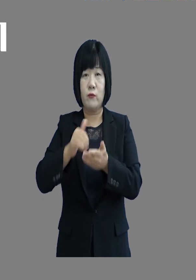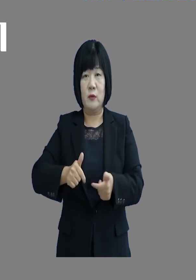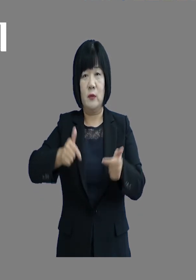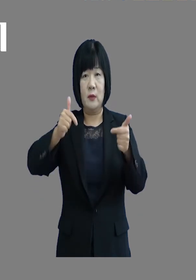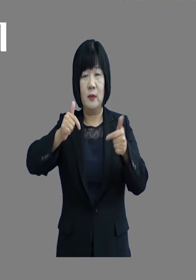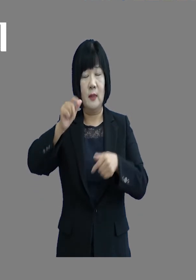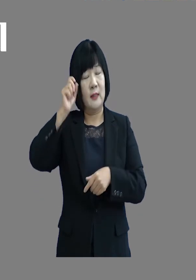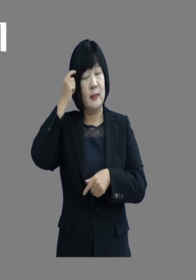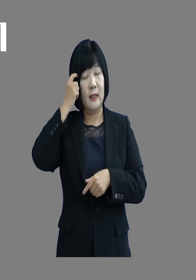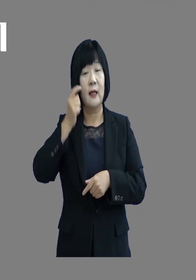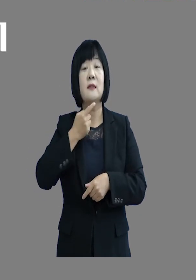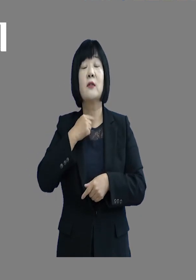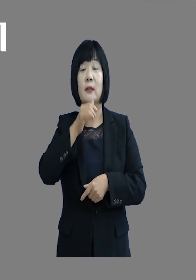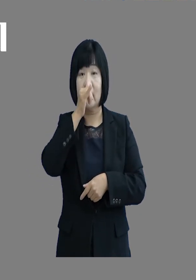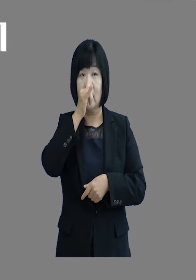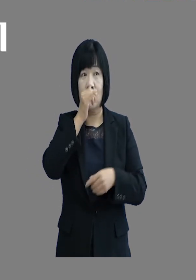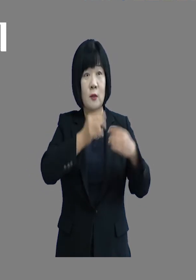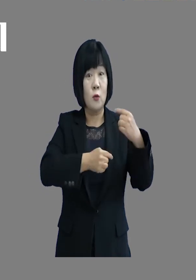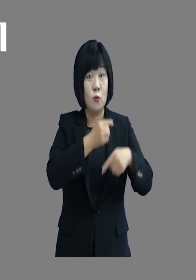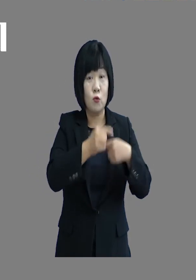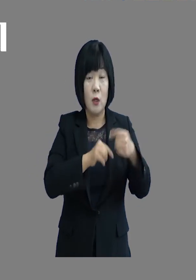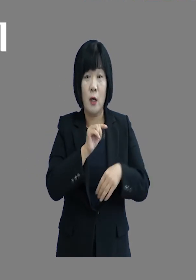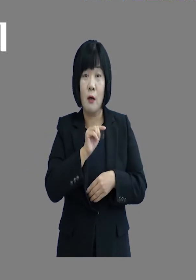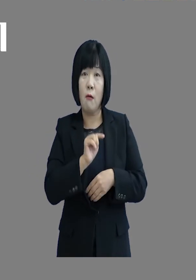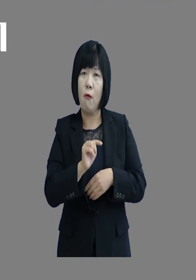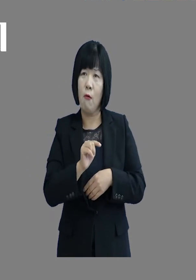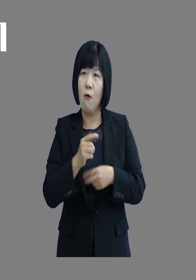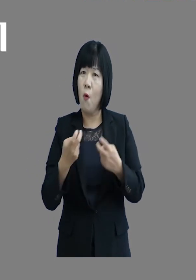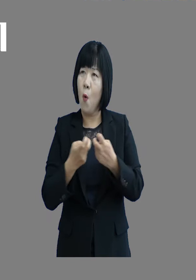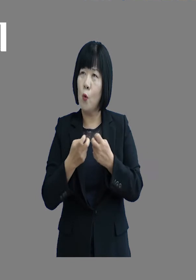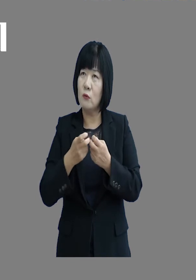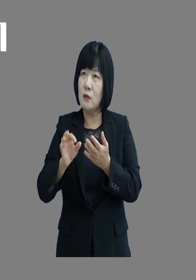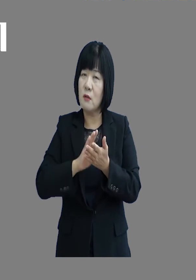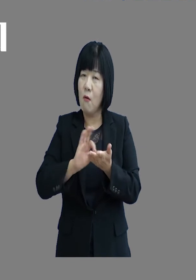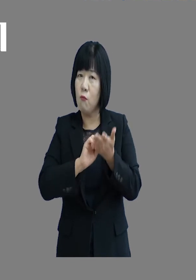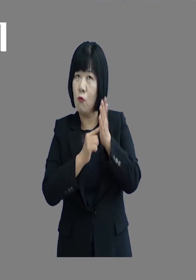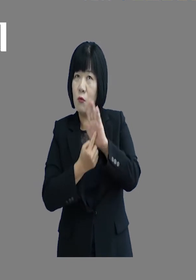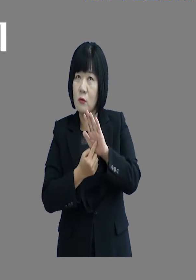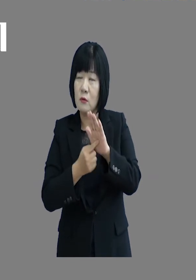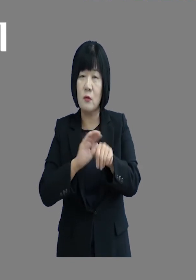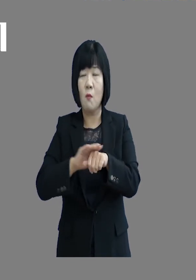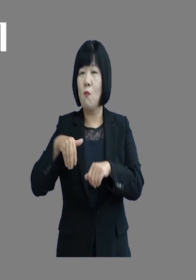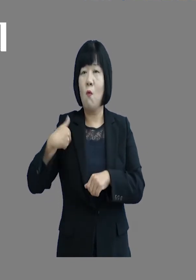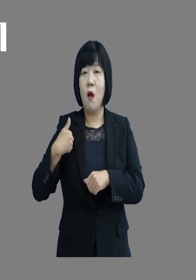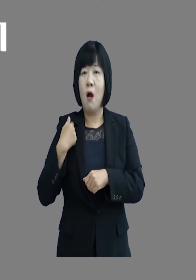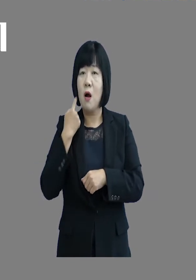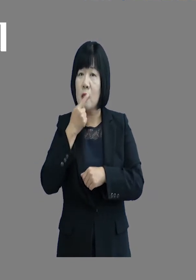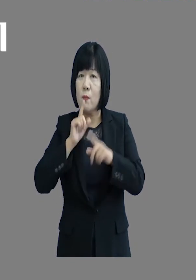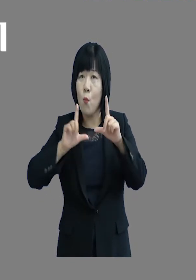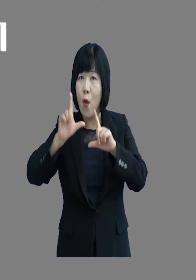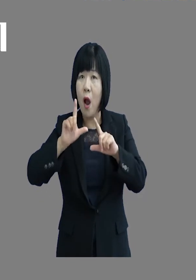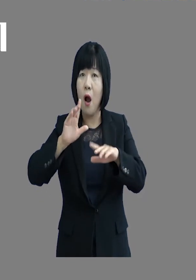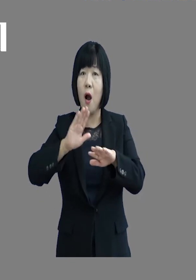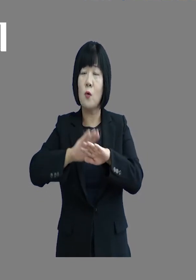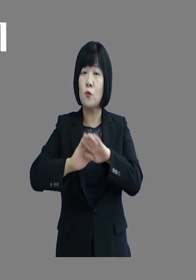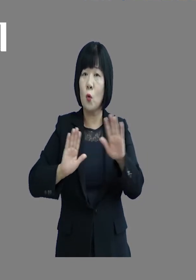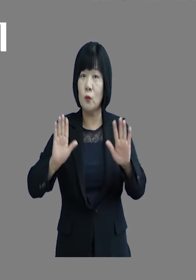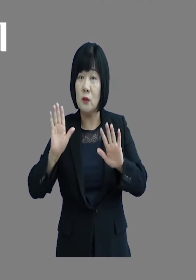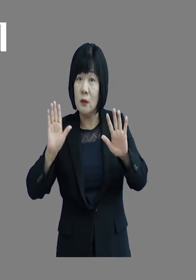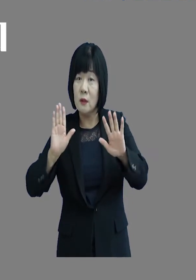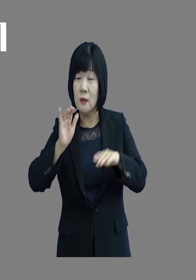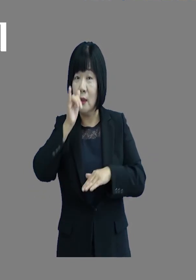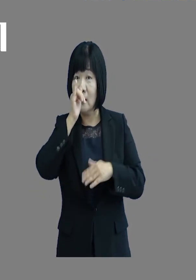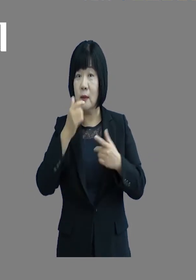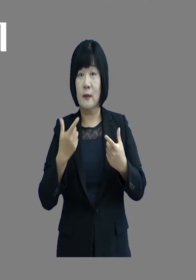있어요. 수어가 어떻게 하는 건지도 잘 모르겠고 손짓하고 입 모양도 있는 것 같고 막